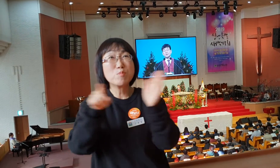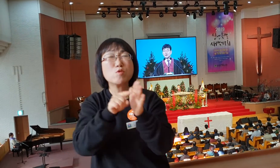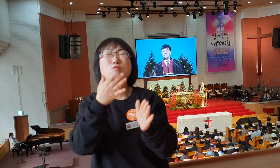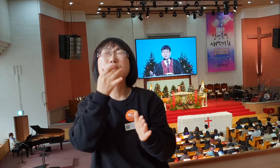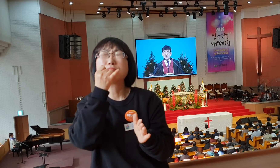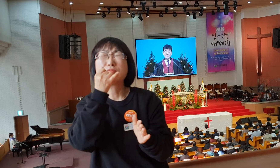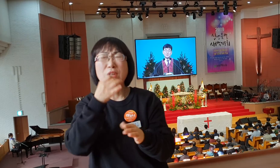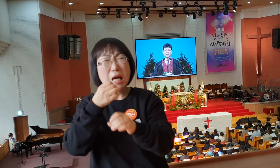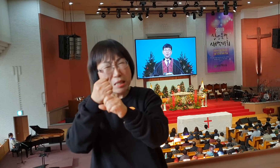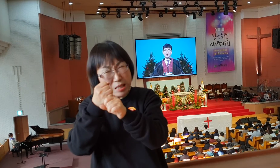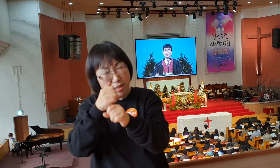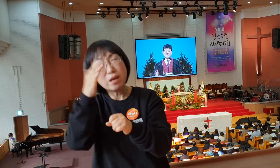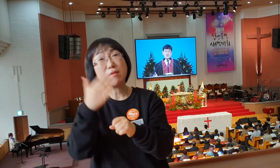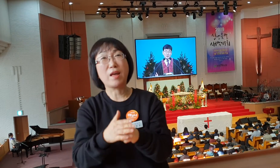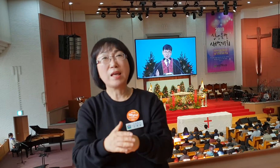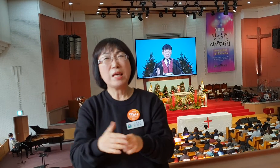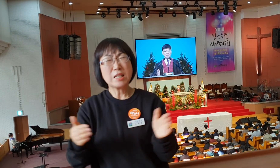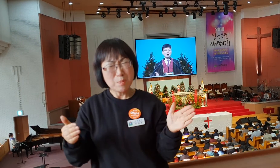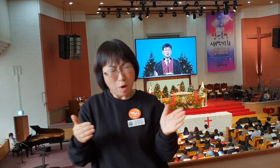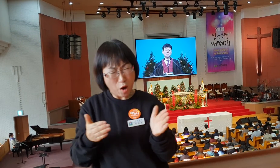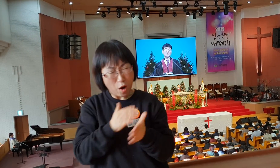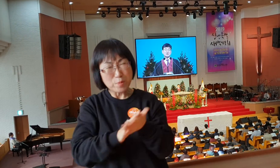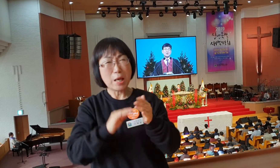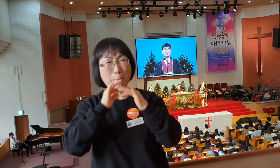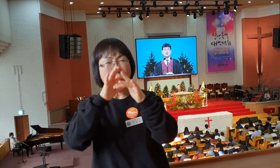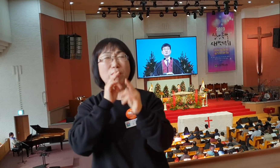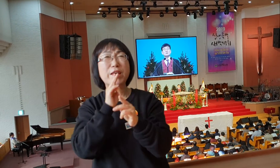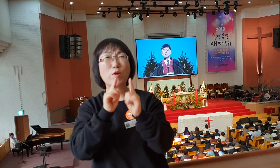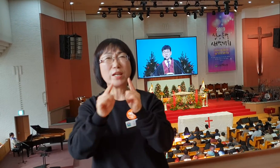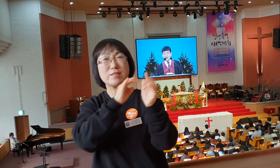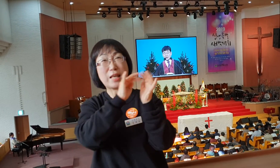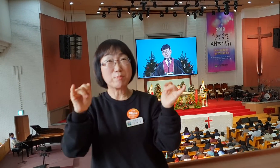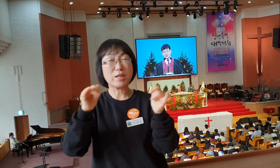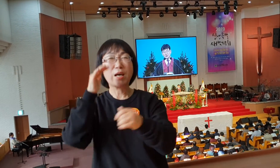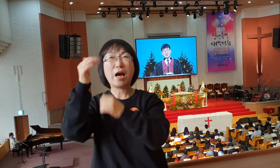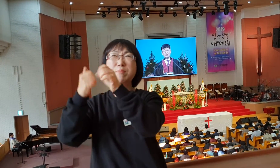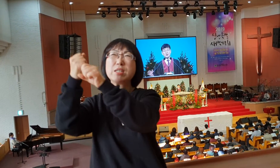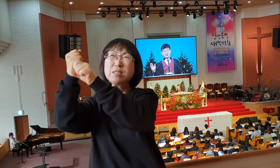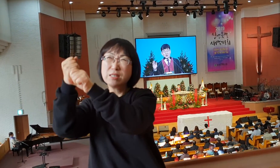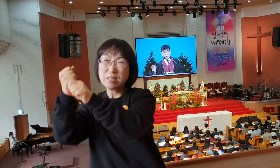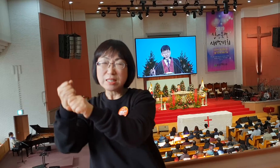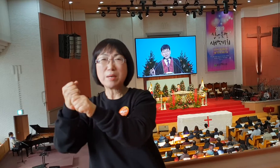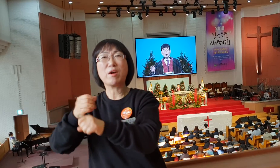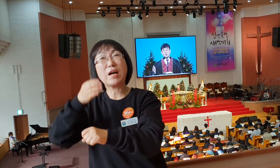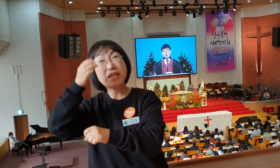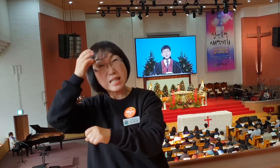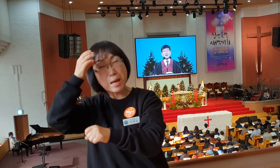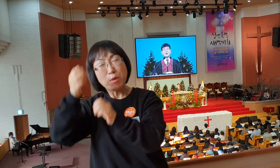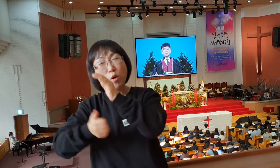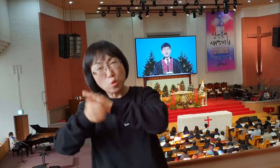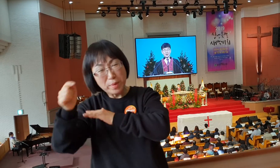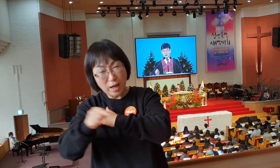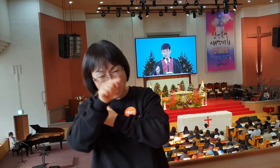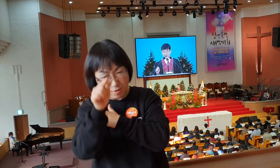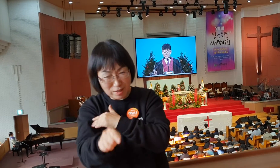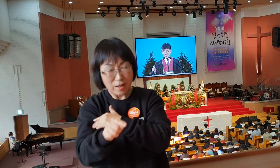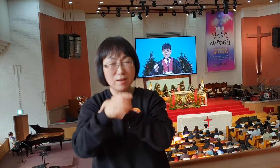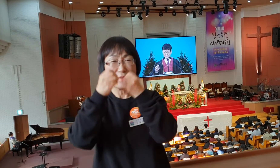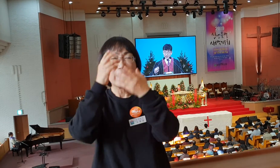수밖에 없어요 의지할 수밖에 없어요 끊임없이 방언하고 예언하는 사람들을 하나님을 의지하며 기대하며 소망 가운데